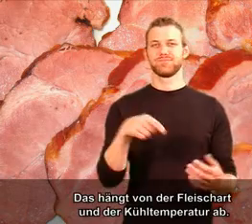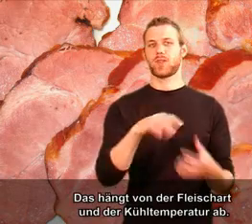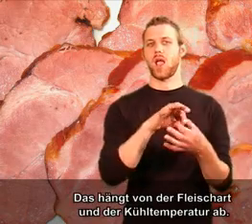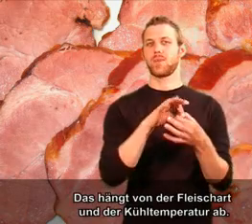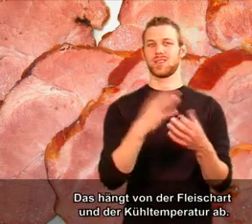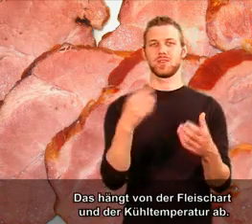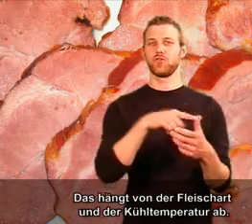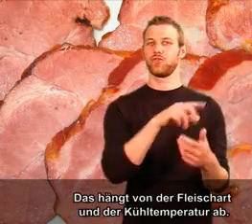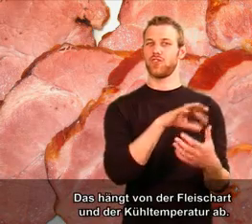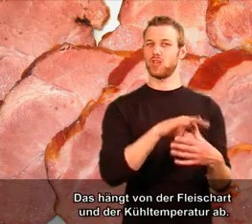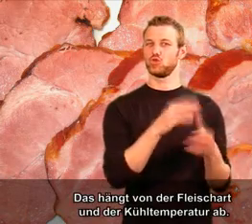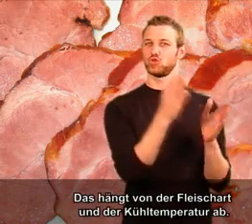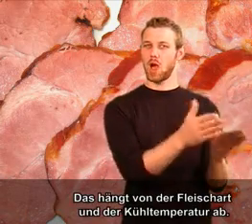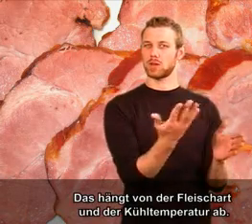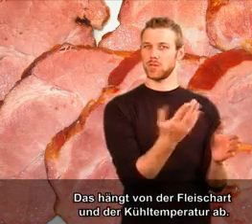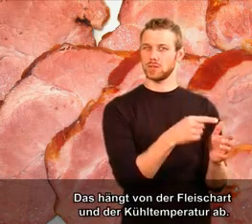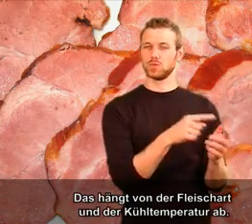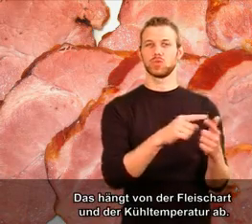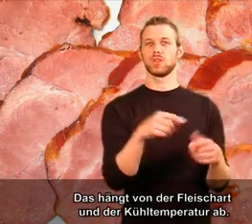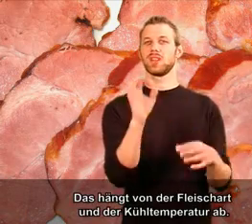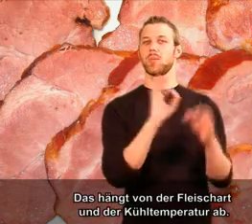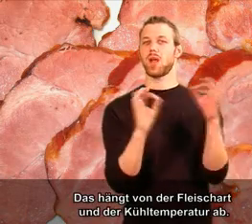Das hängt von der Fleischart und der Kühltemperatur ab.